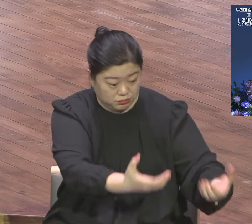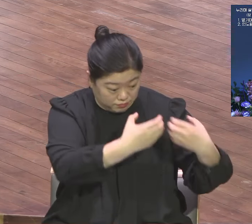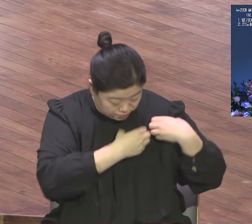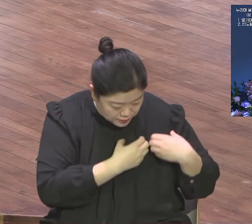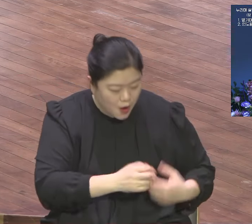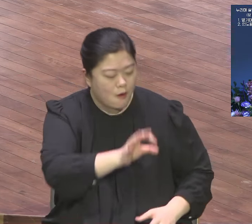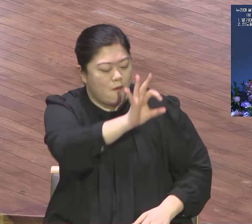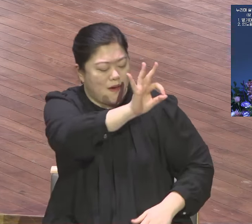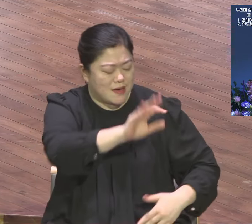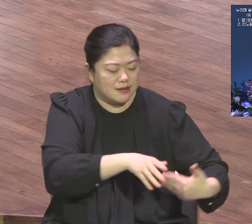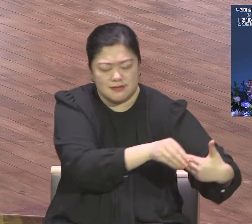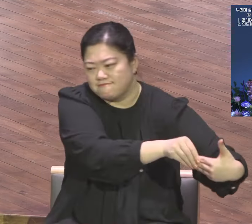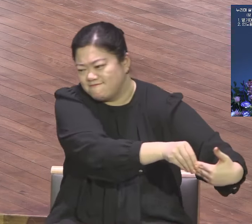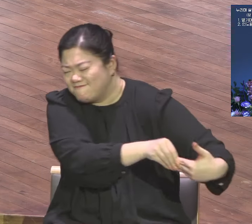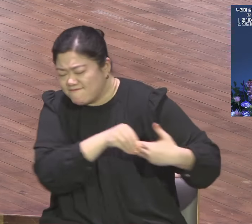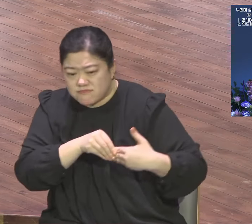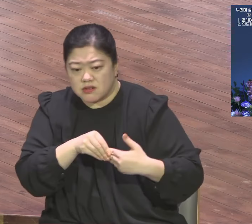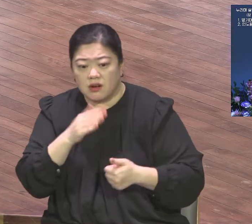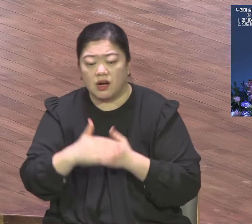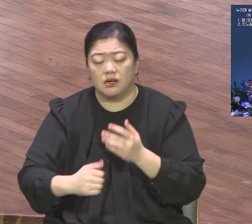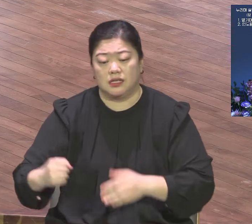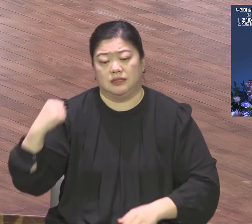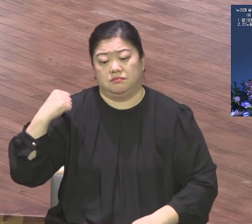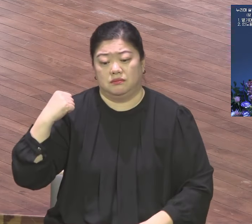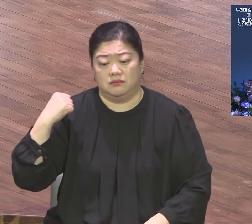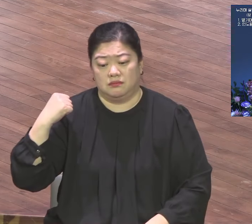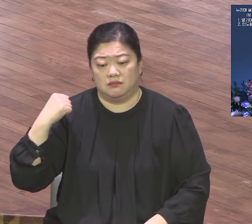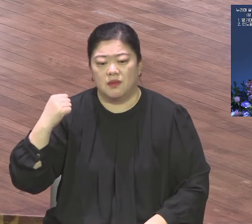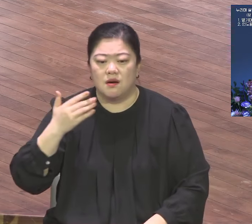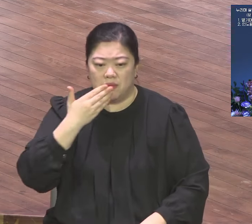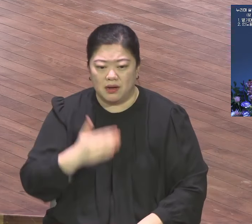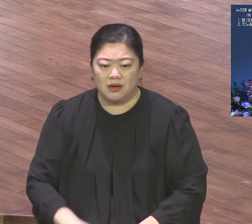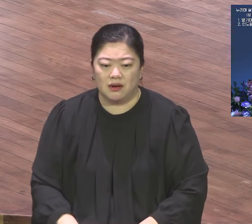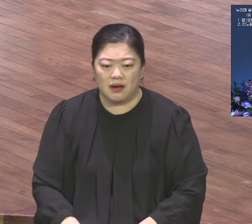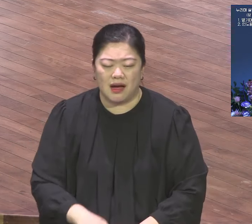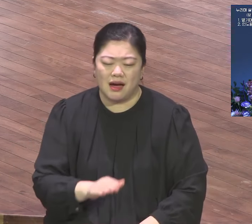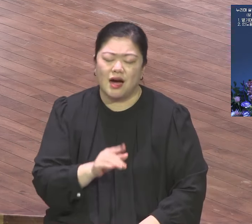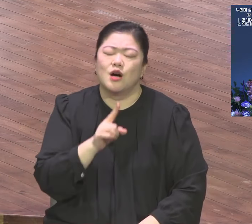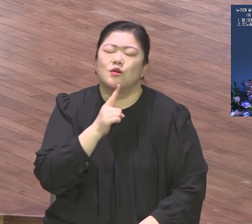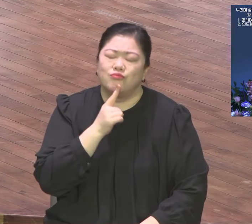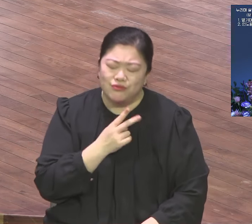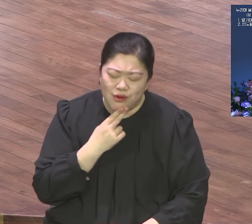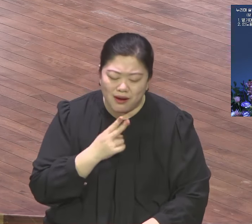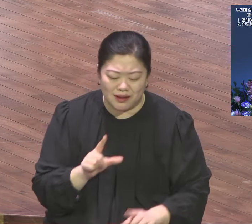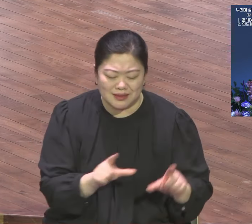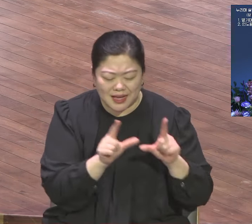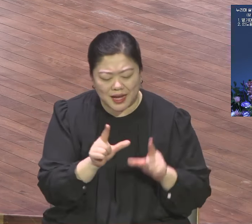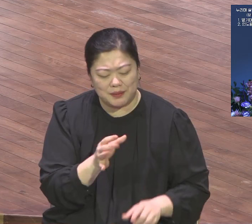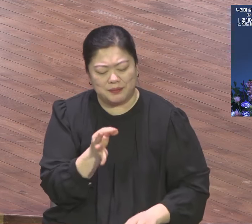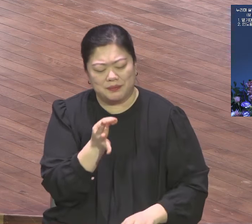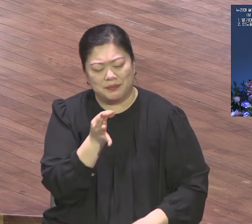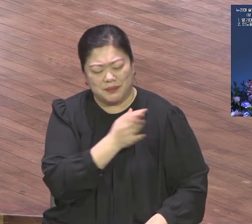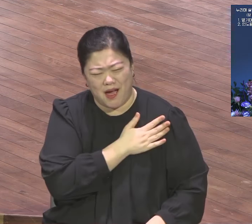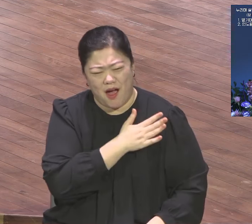고난도 있지요. 역경도 있습니다. 가난도 있고 질병도 있고 어려움도 있어요. 그런 게 있습니다.